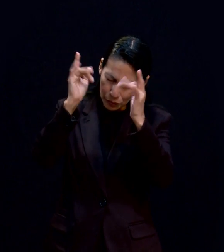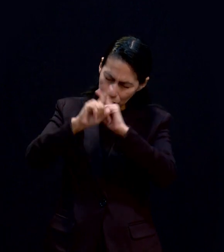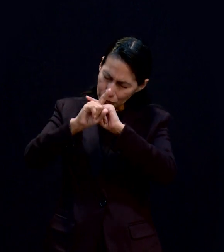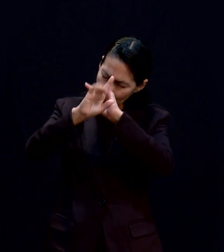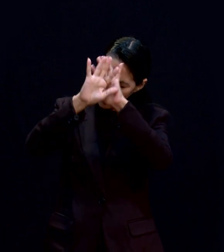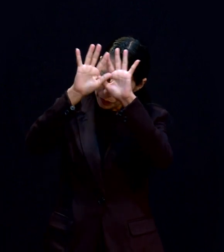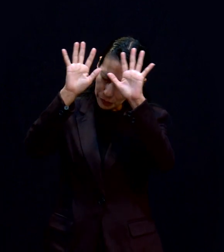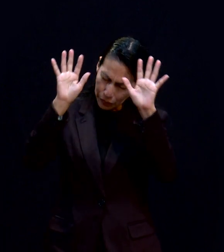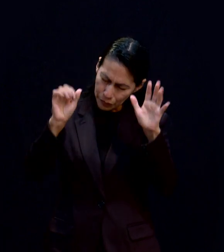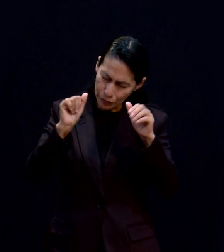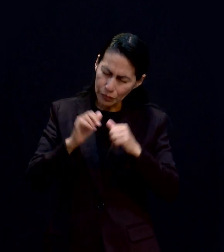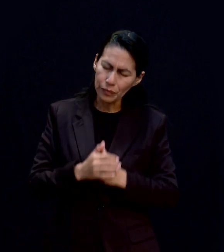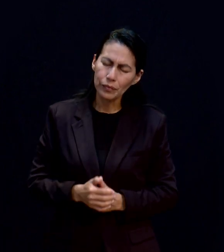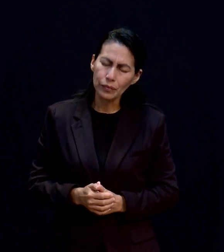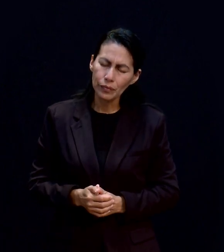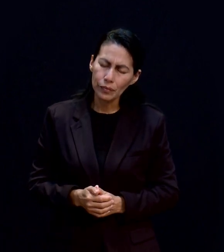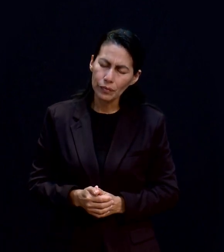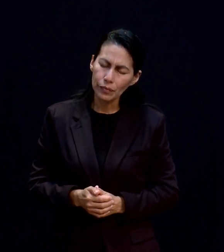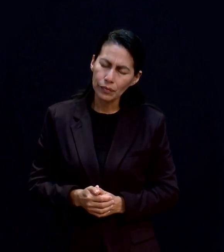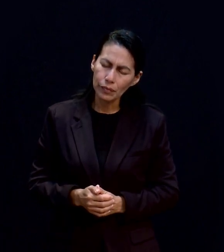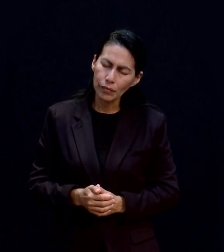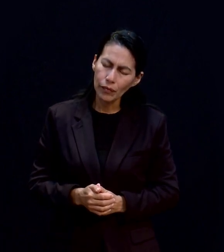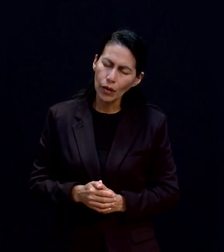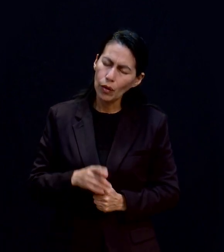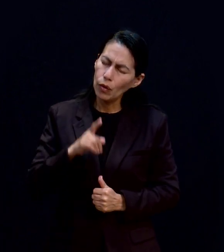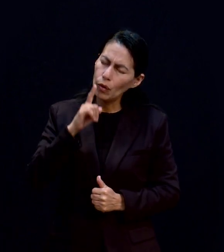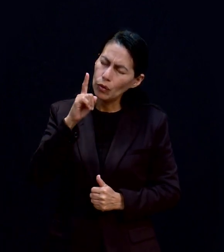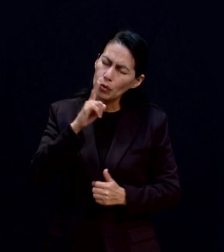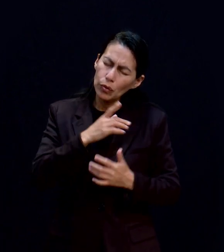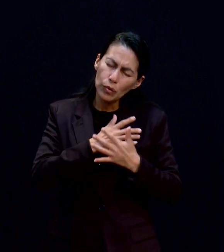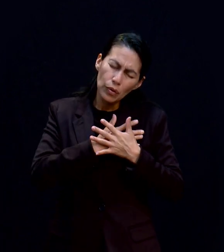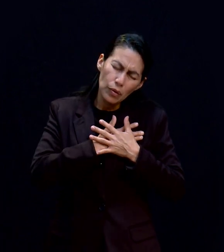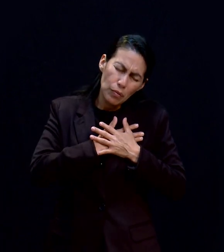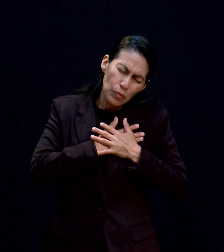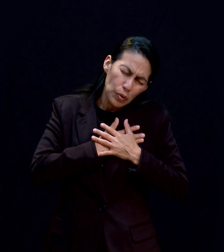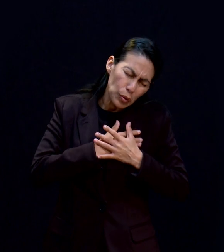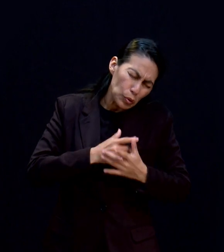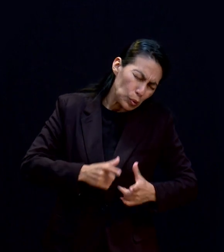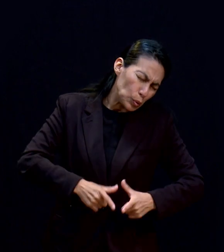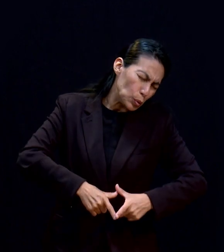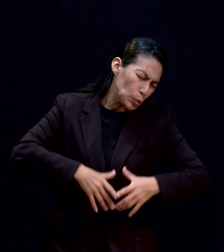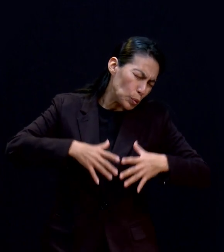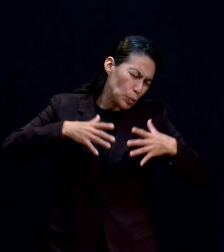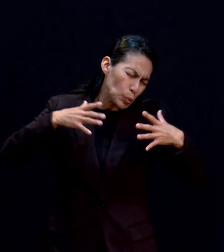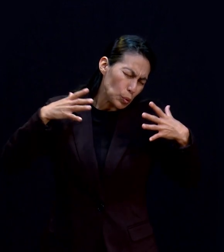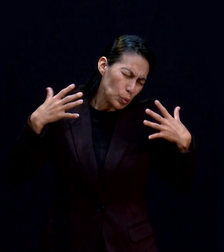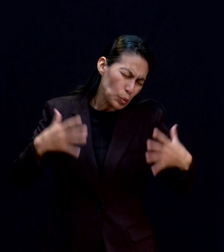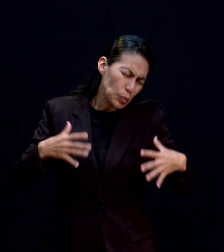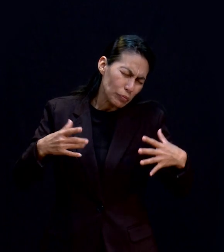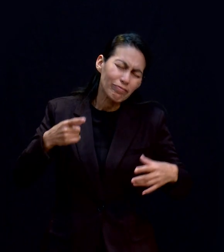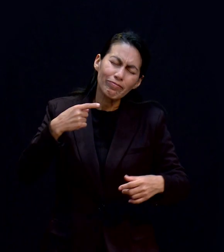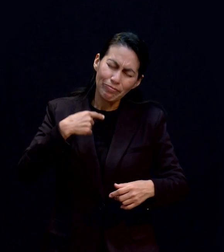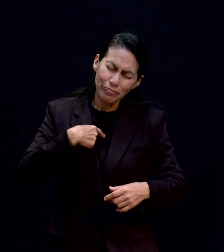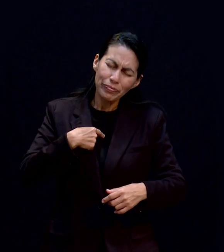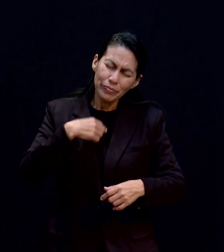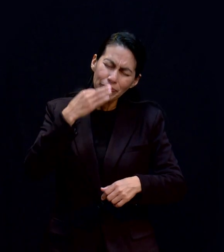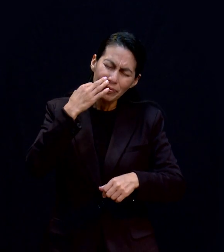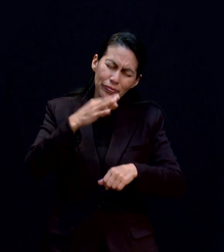glorificado sea tu nombre amén gracias padre porque sin duda tu amor es inagotable